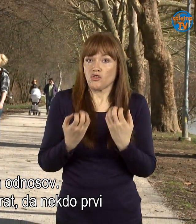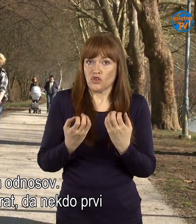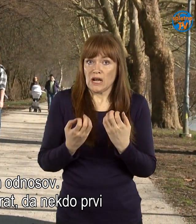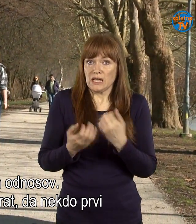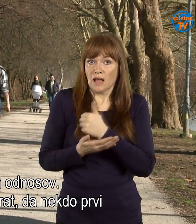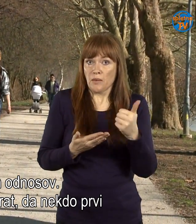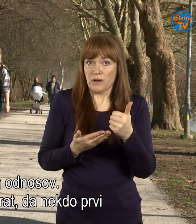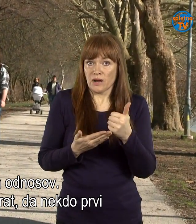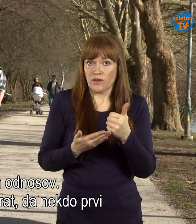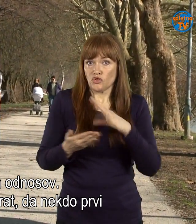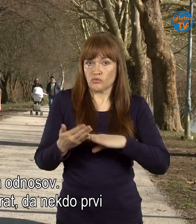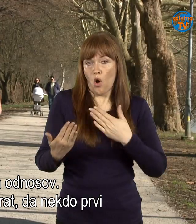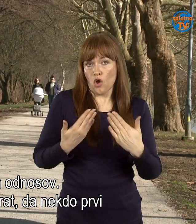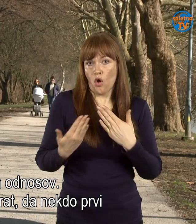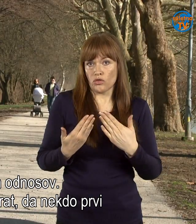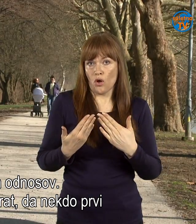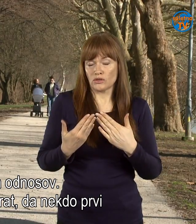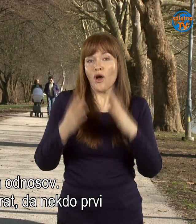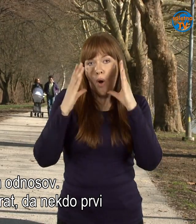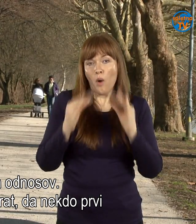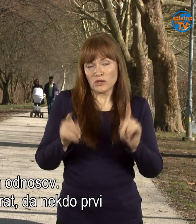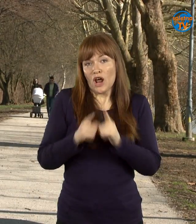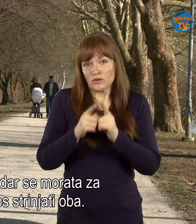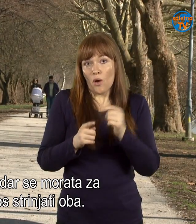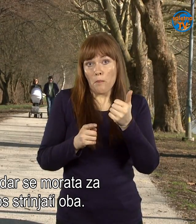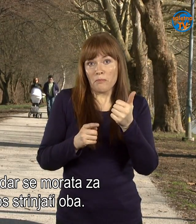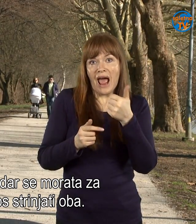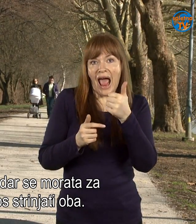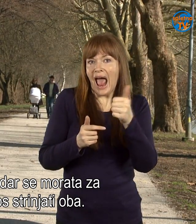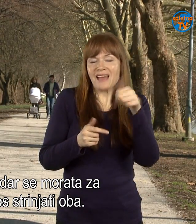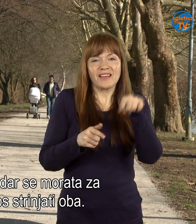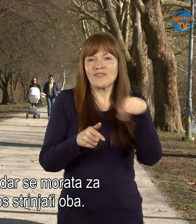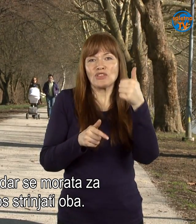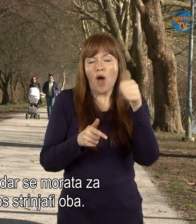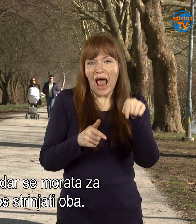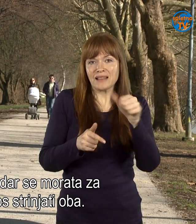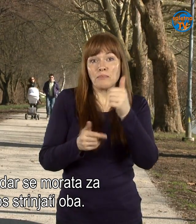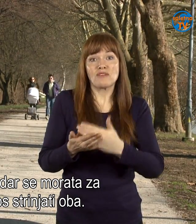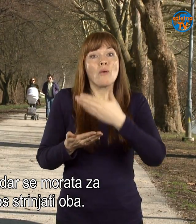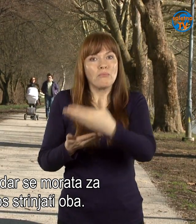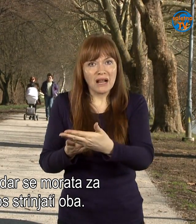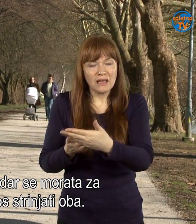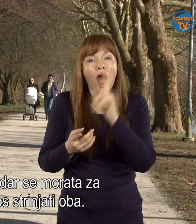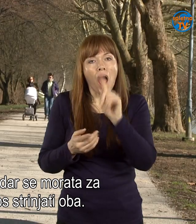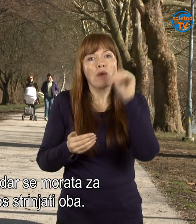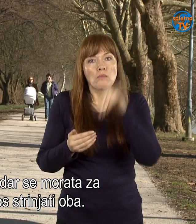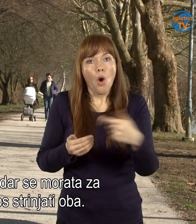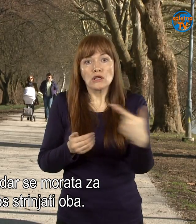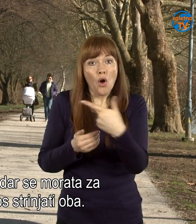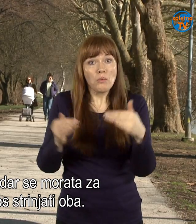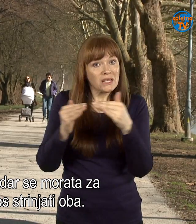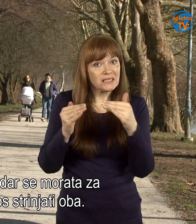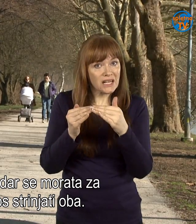Res je velikokrat tako, da nekdo prvi predlaga, vendar se za spolni odnos